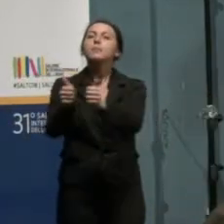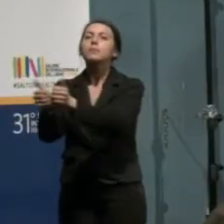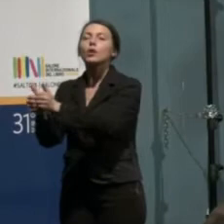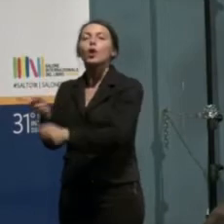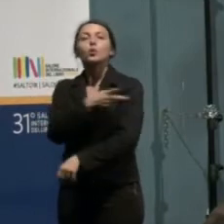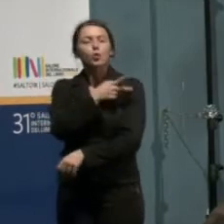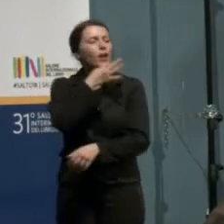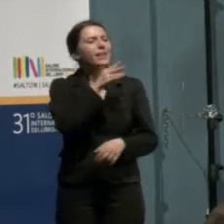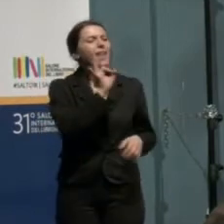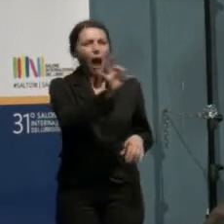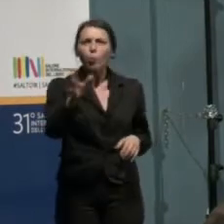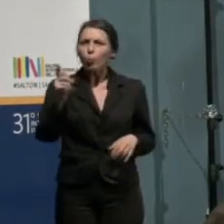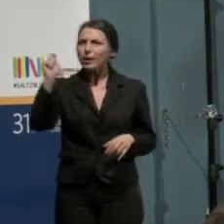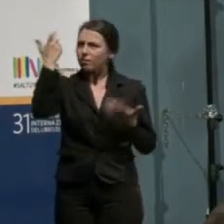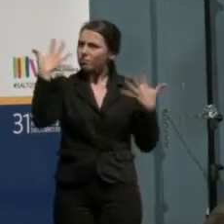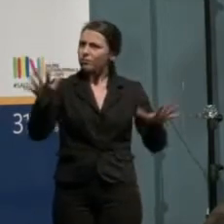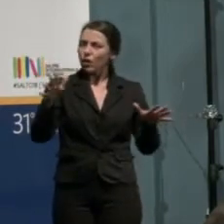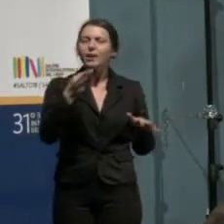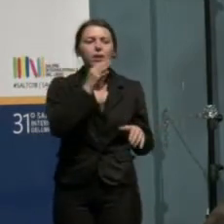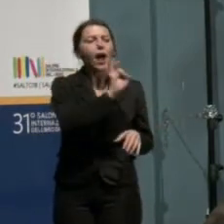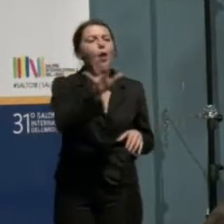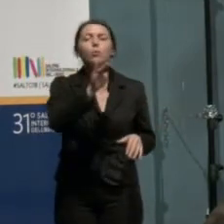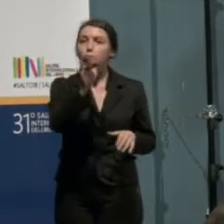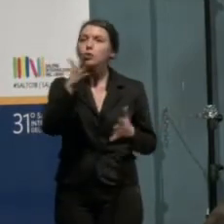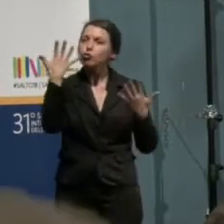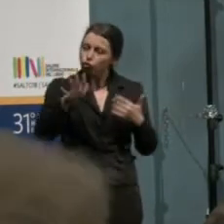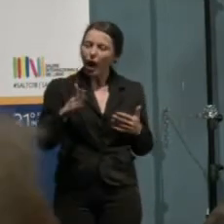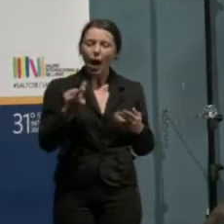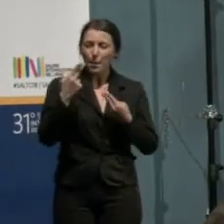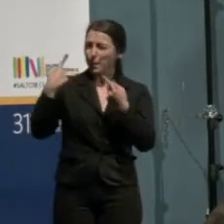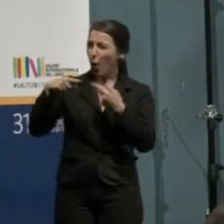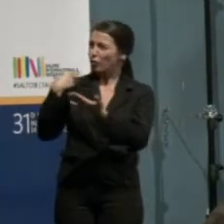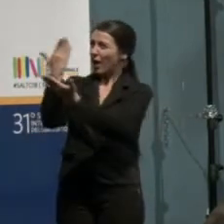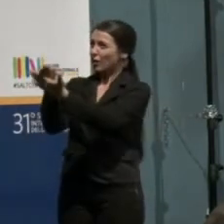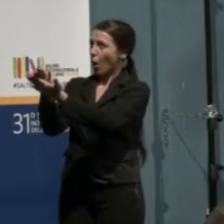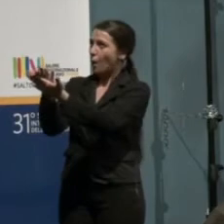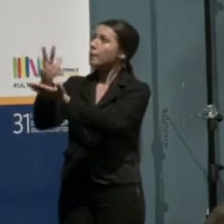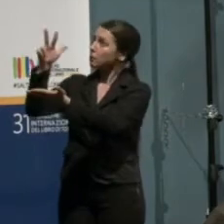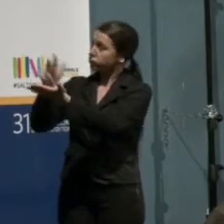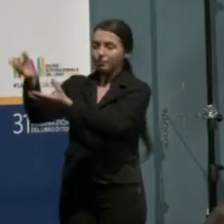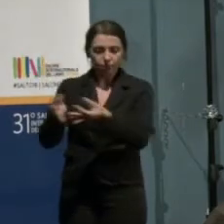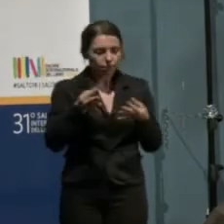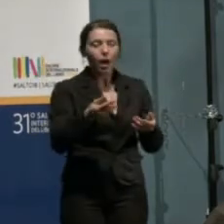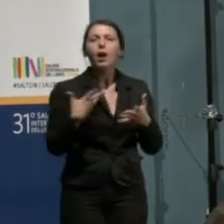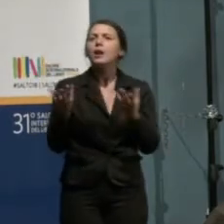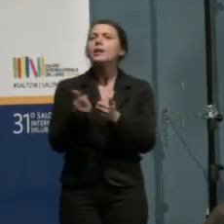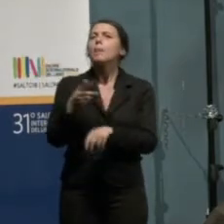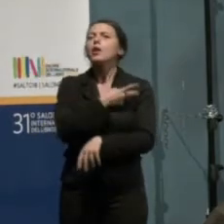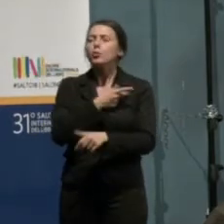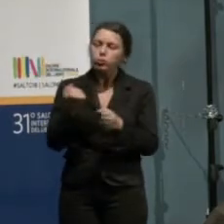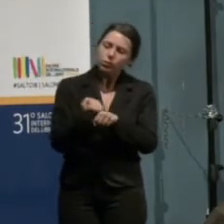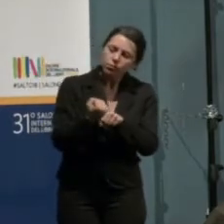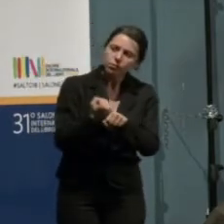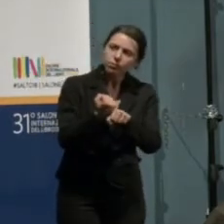vincitori e dei ragazzi e in questo momento stanno lavorando per realizzare i progetti di inchiesta che hanno presentato insieme a de tuto ciò dei